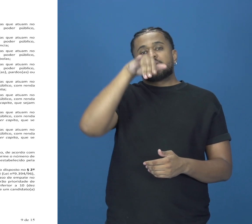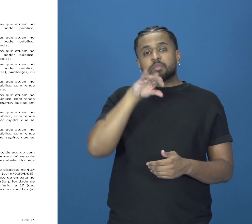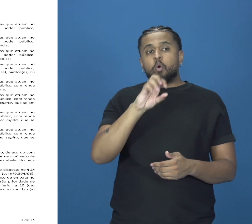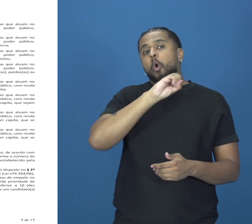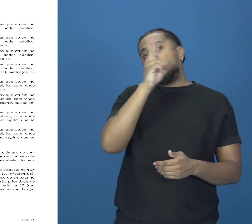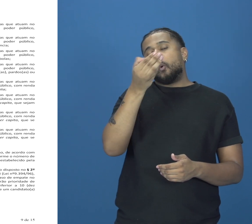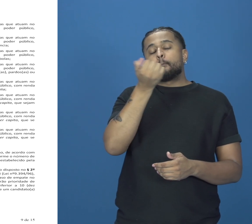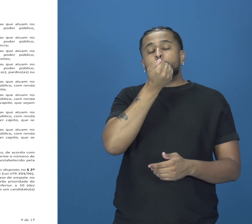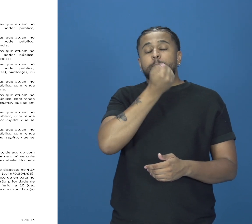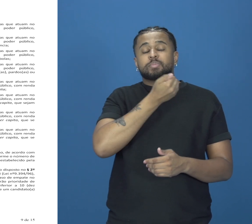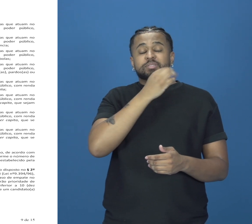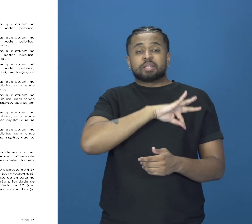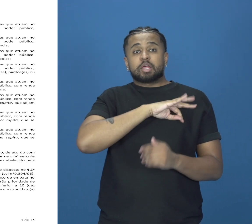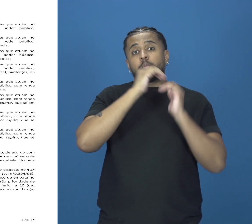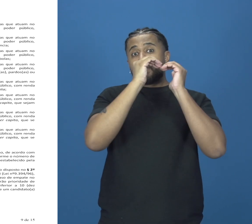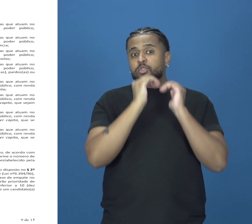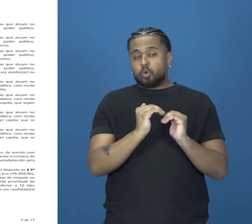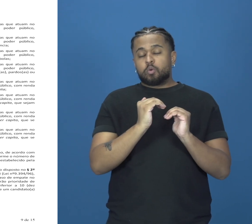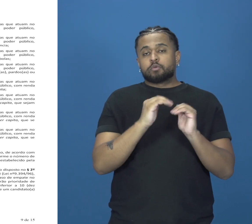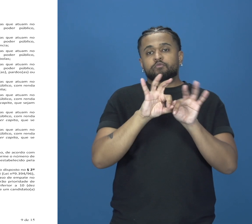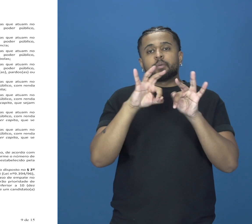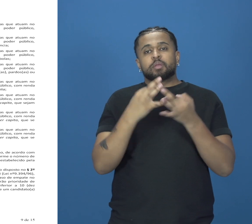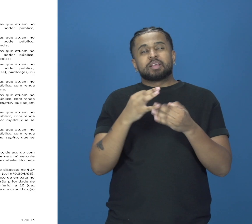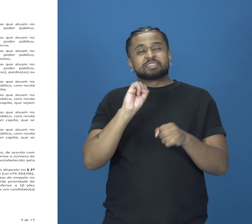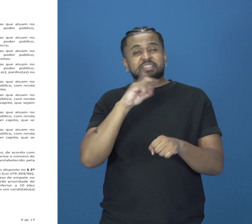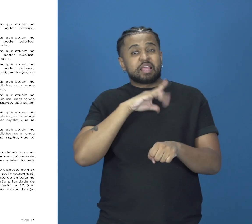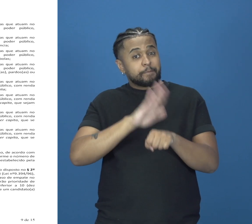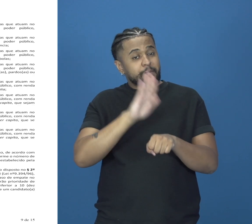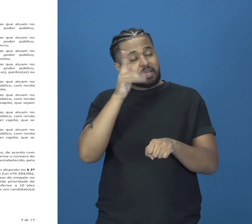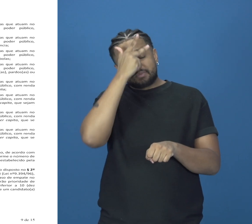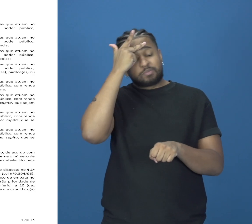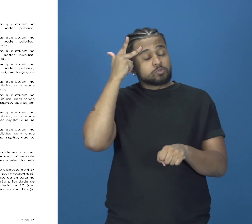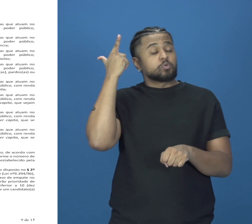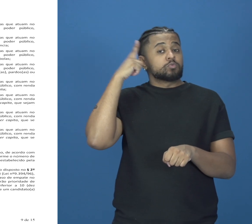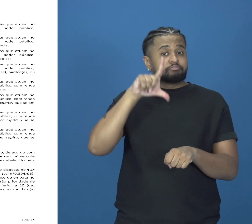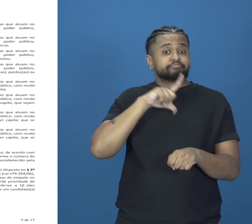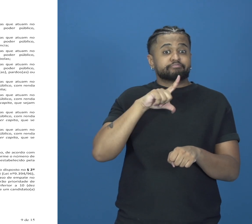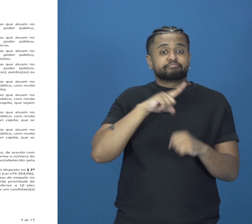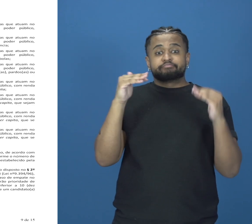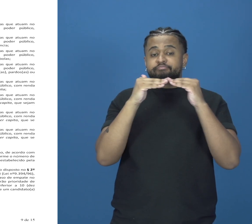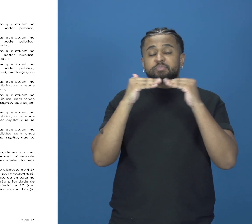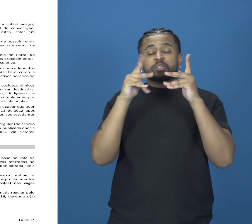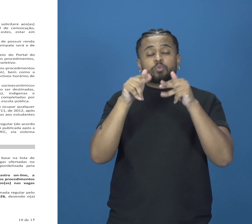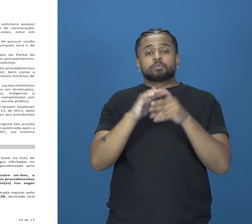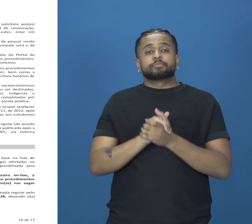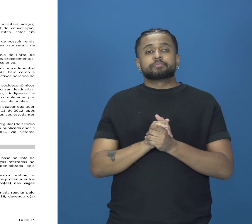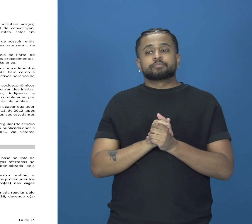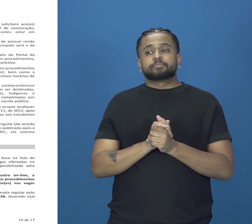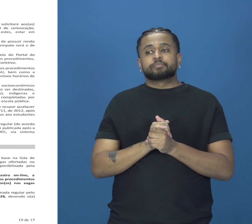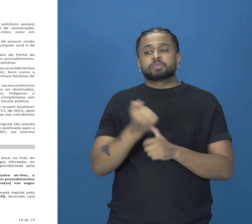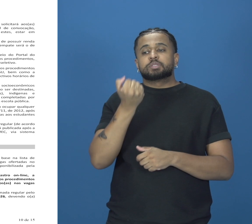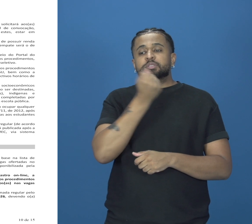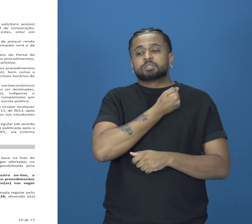ou ao de menor renda familiar, quando mais de um candidato preencher o critério inicial.